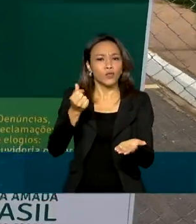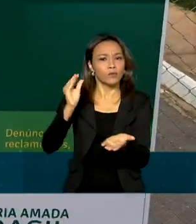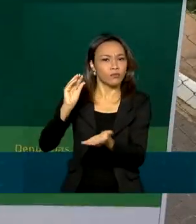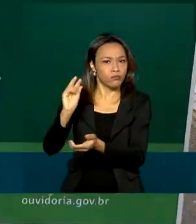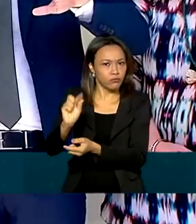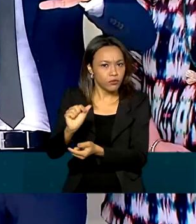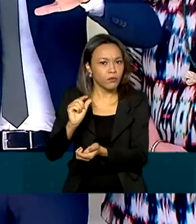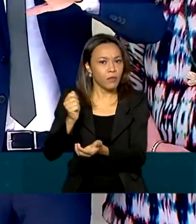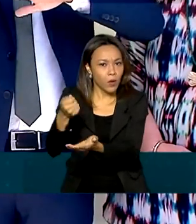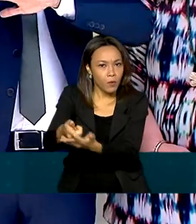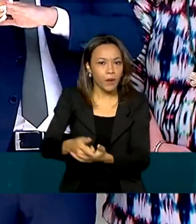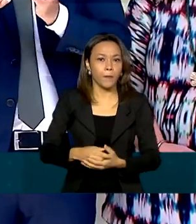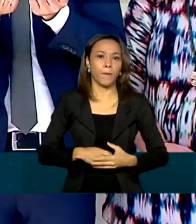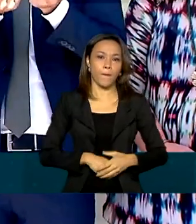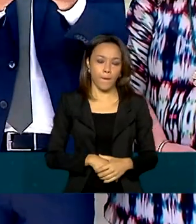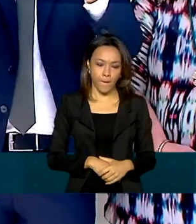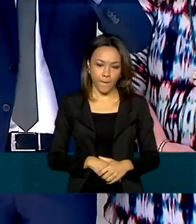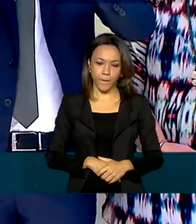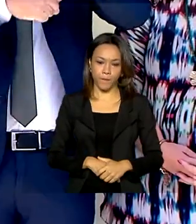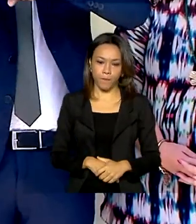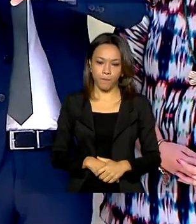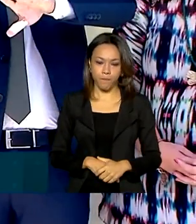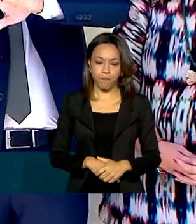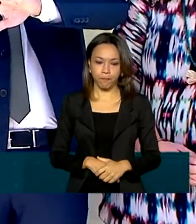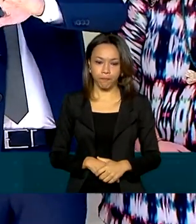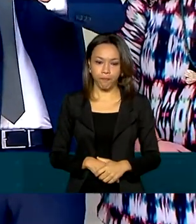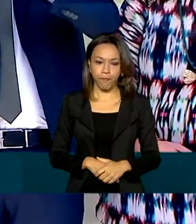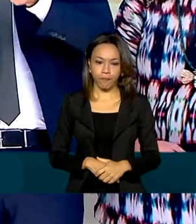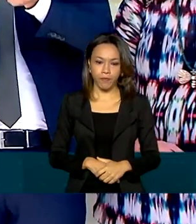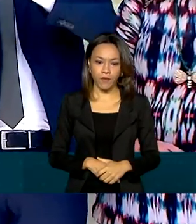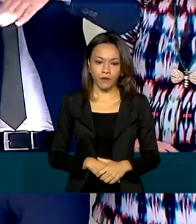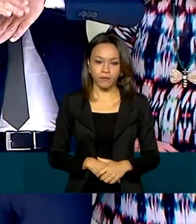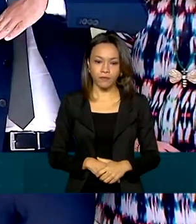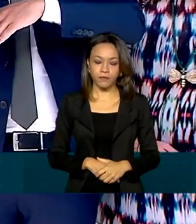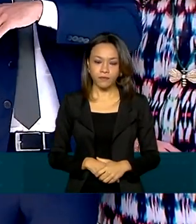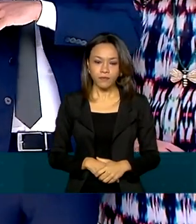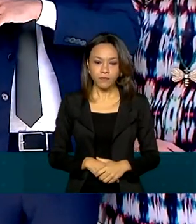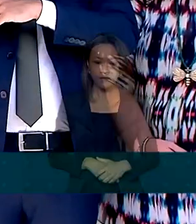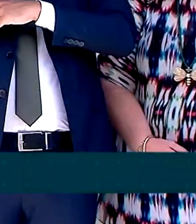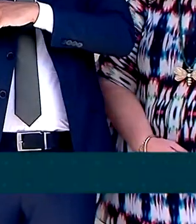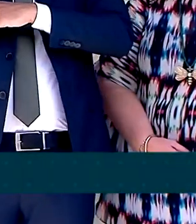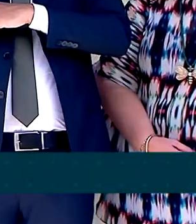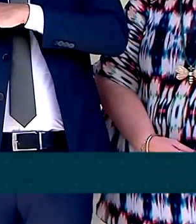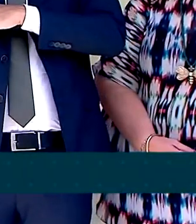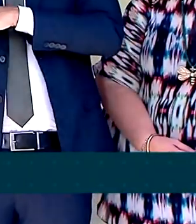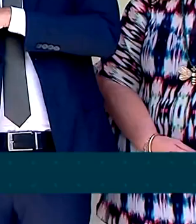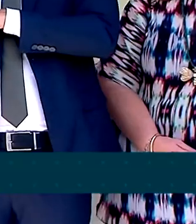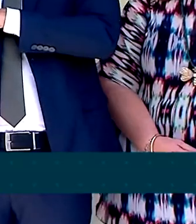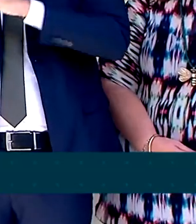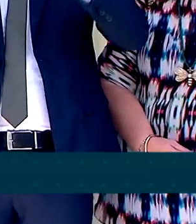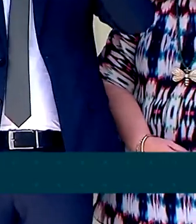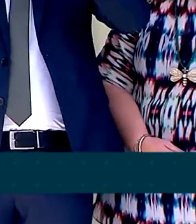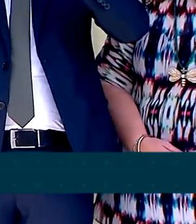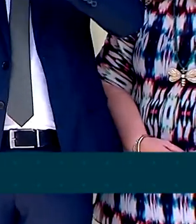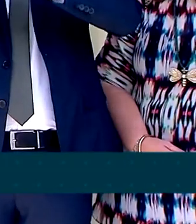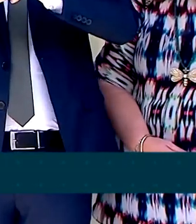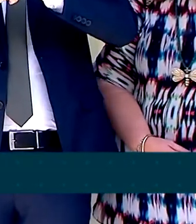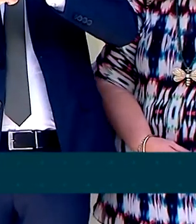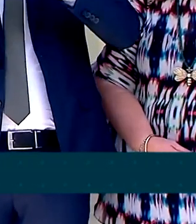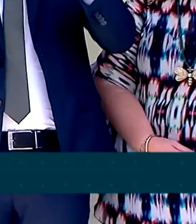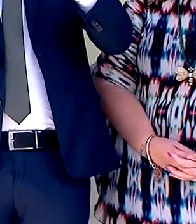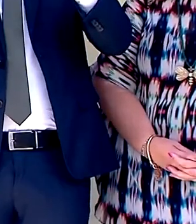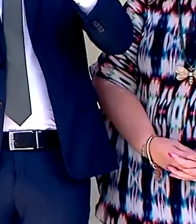casa própria. O ano passado nós entregamos mais de 400 mil unidades habitacionais. Esse ano nós vamos repetir e aumentar